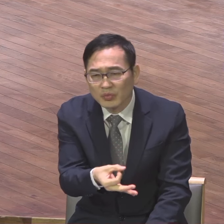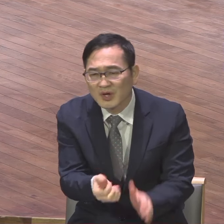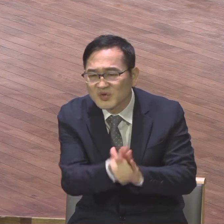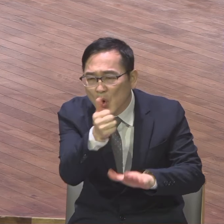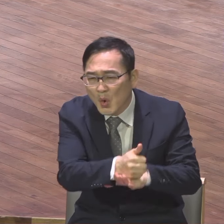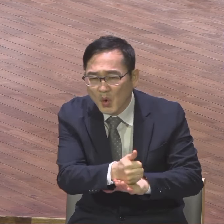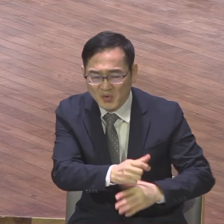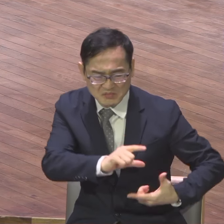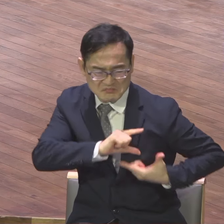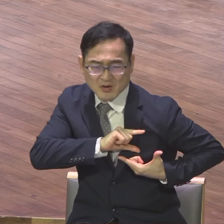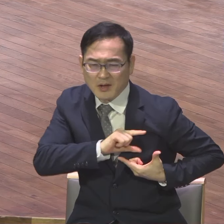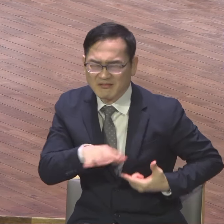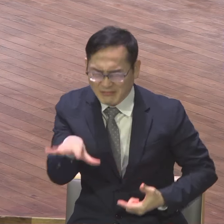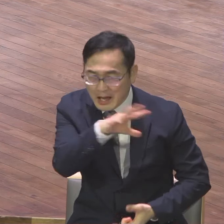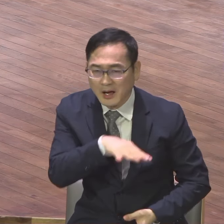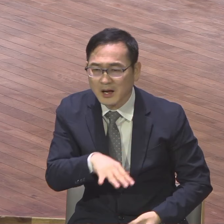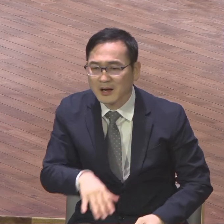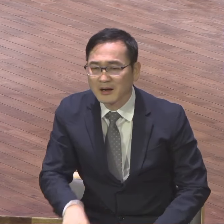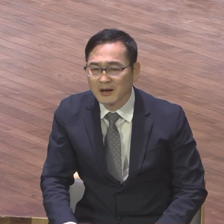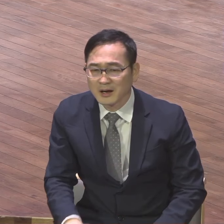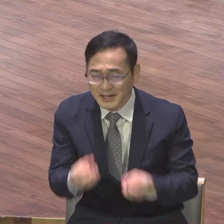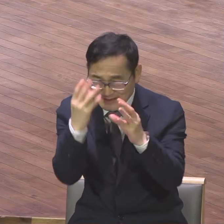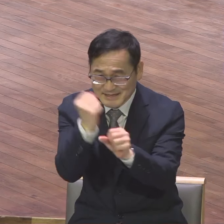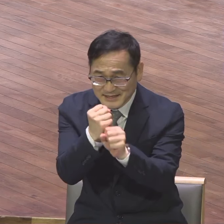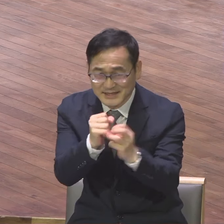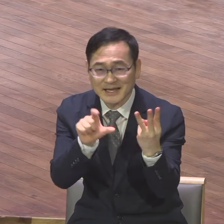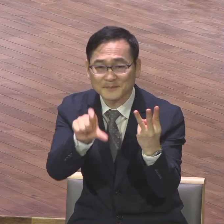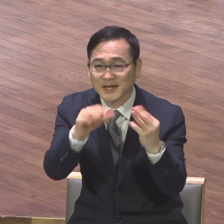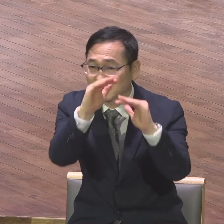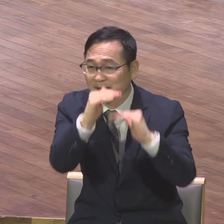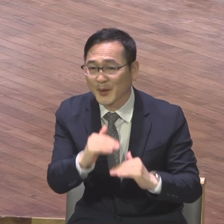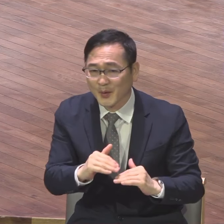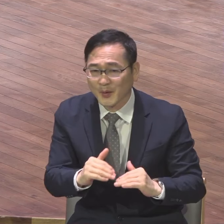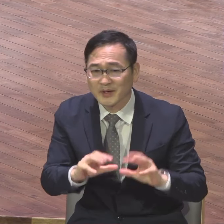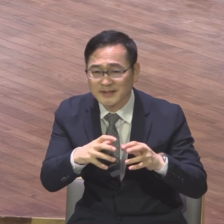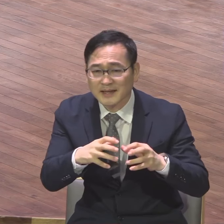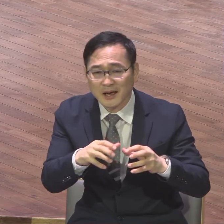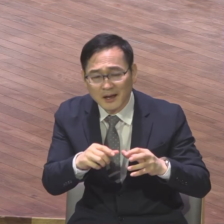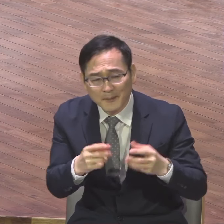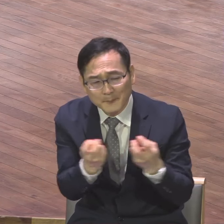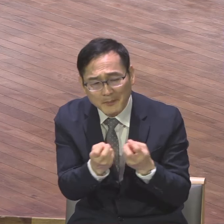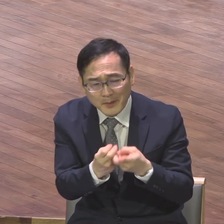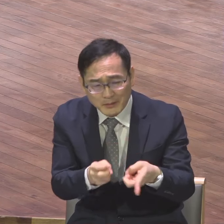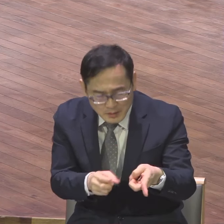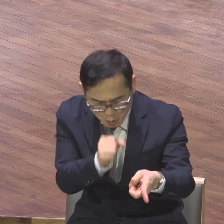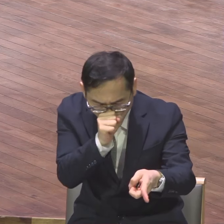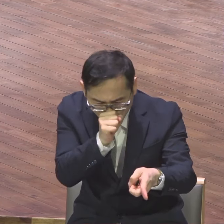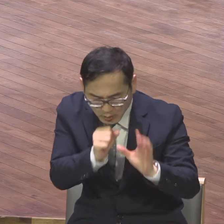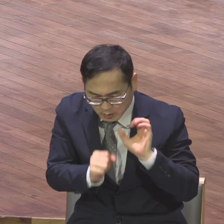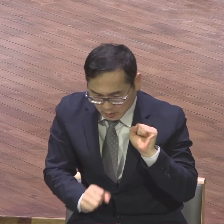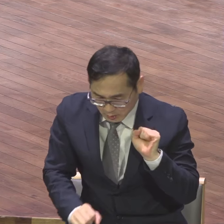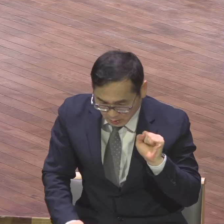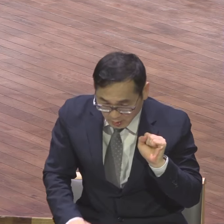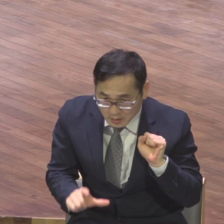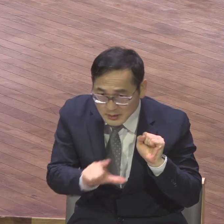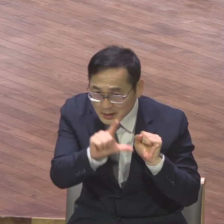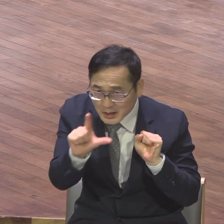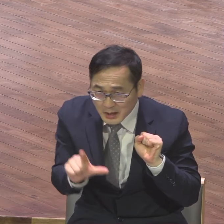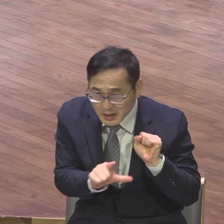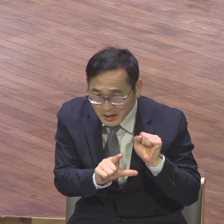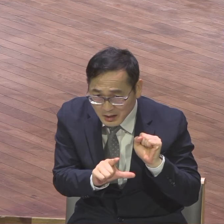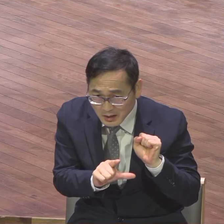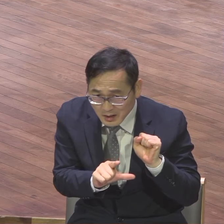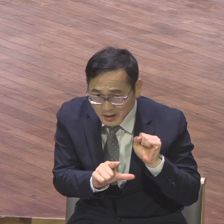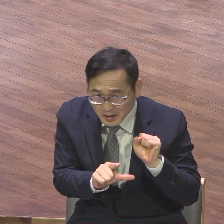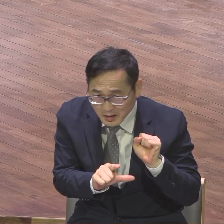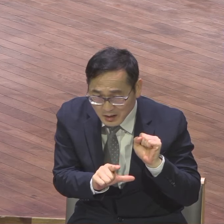성공 전부 다 창세기 3장이잖아요. 이런 삶을 거의 다 살아요.